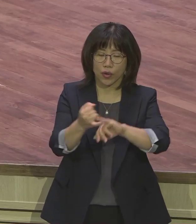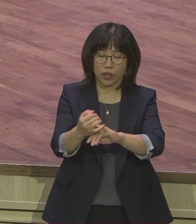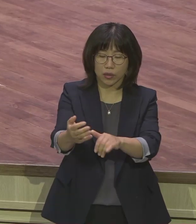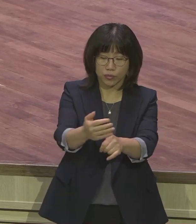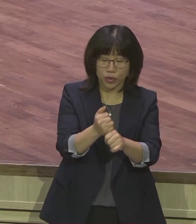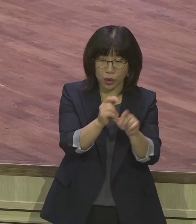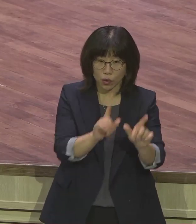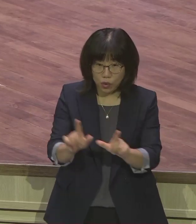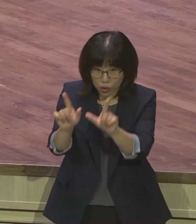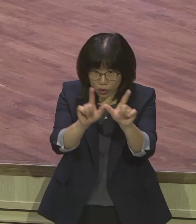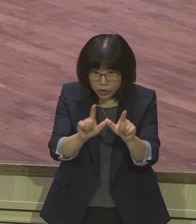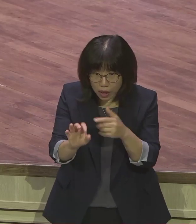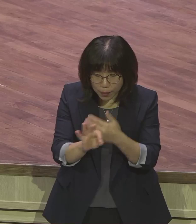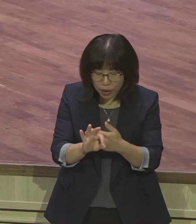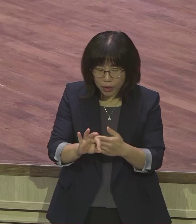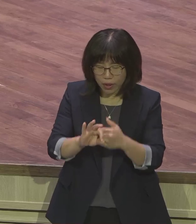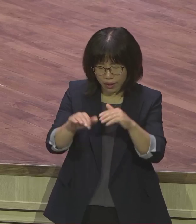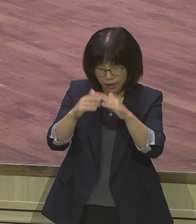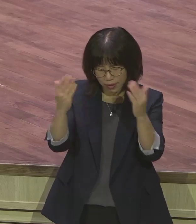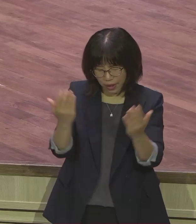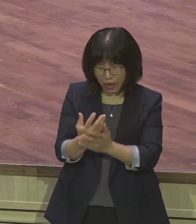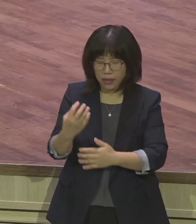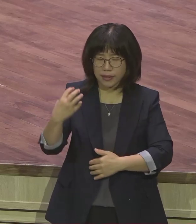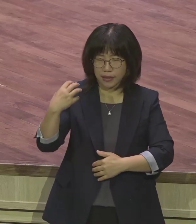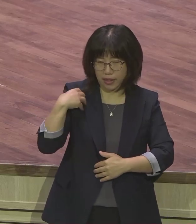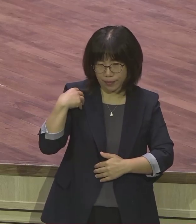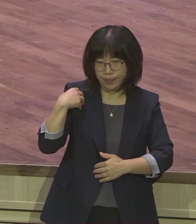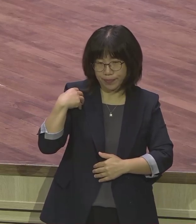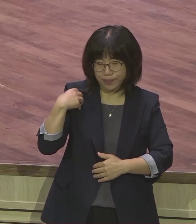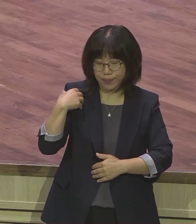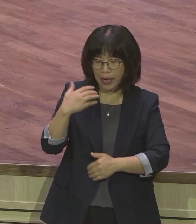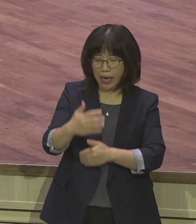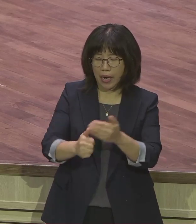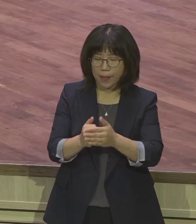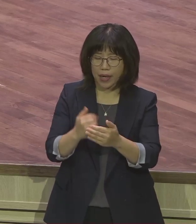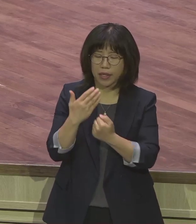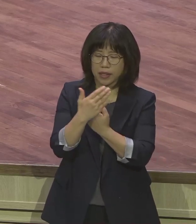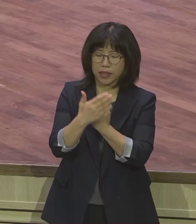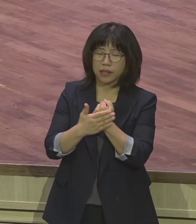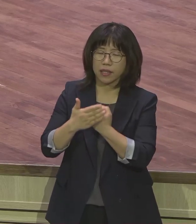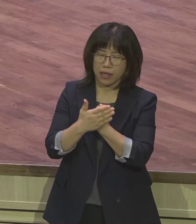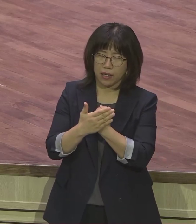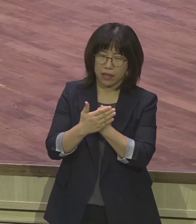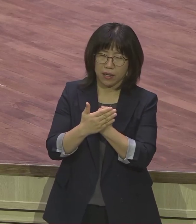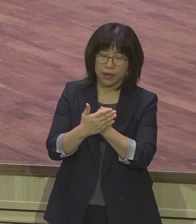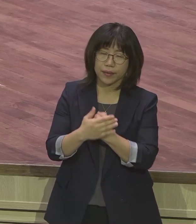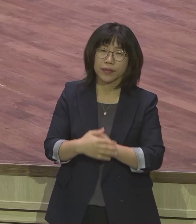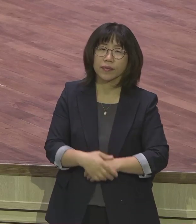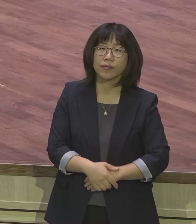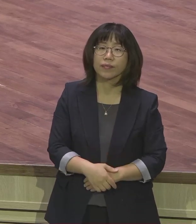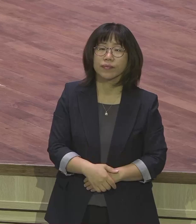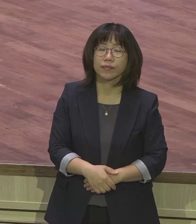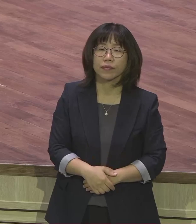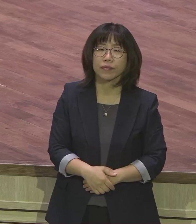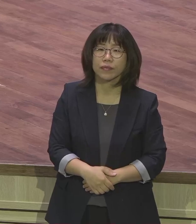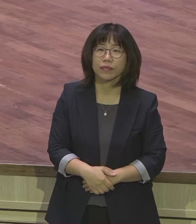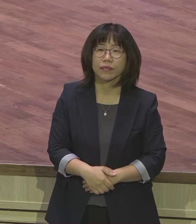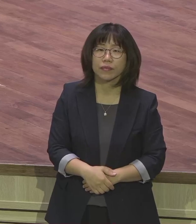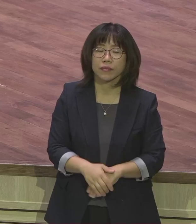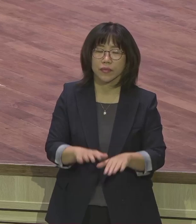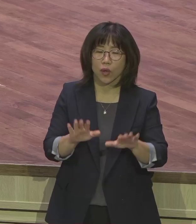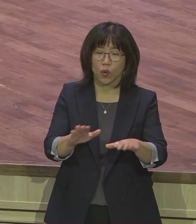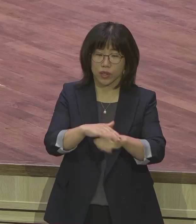우리 인생을 전적으로 책임져주시는 뭐가 임합니까? 하나님의 은혜가 임합니다. 하나님의 오늘